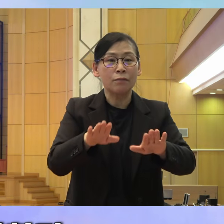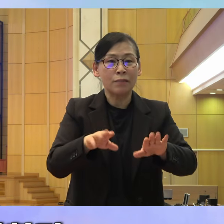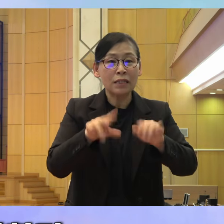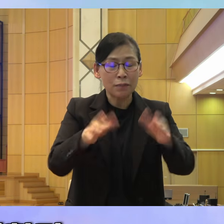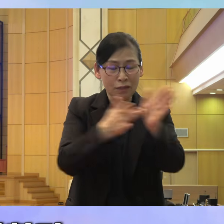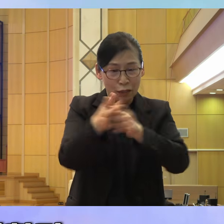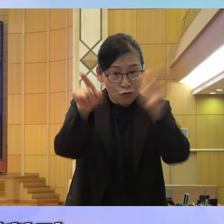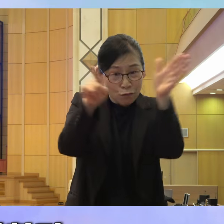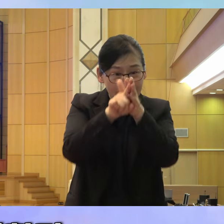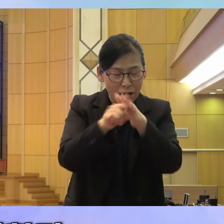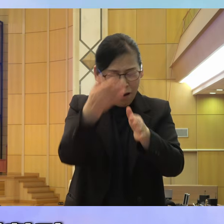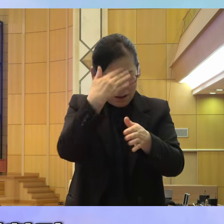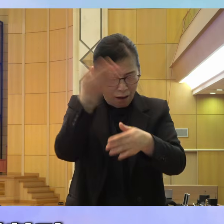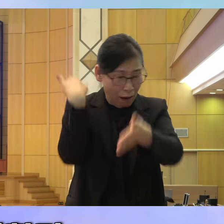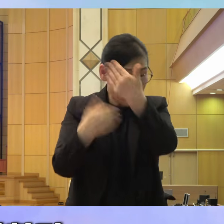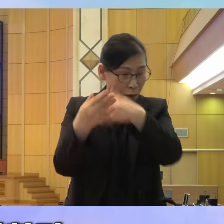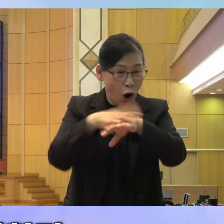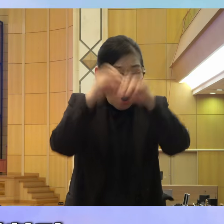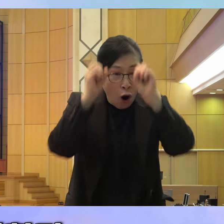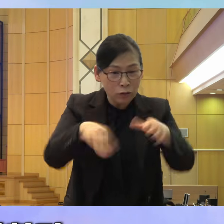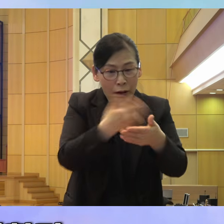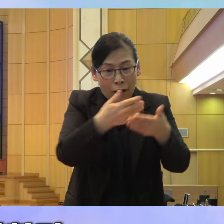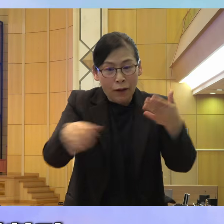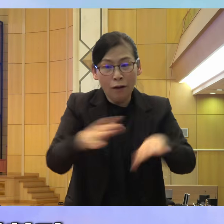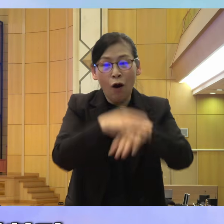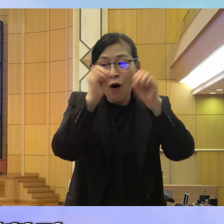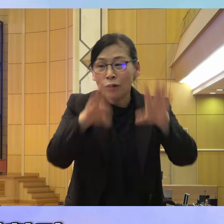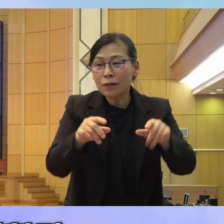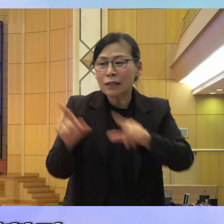수십 년을 헛되이 물 흘려보내듯이 흘려보냈거든요.